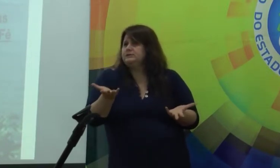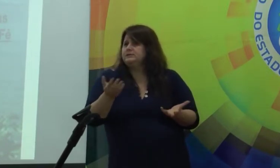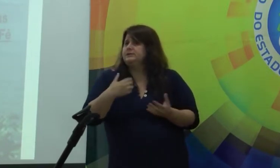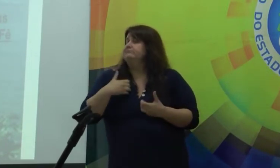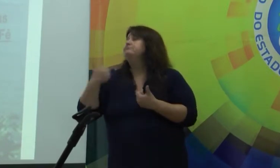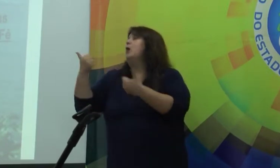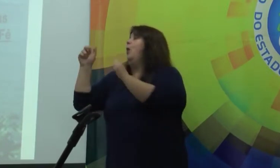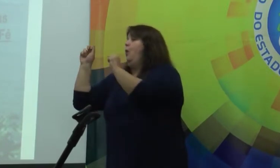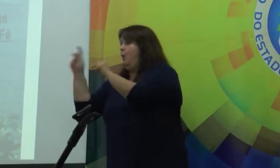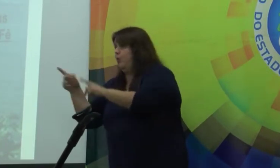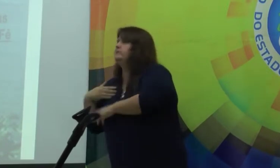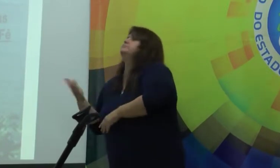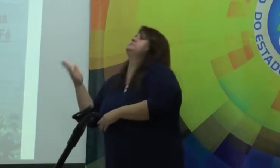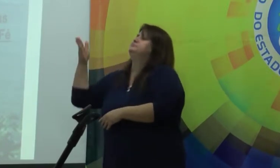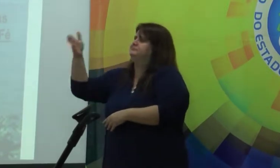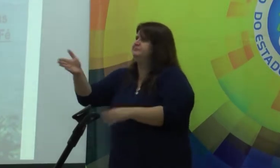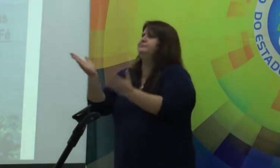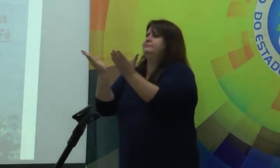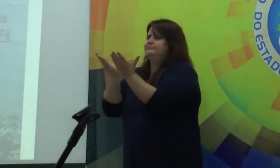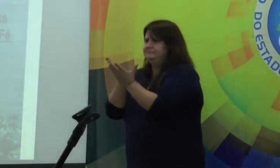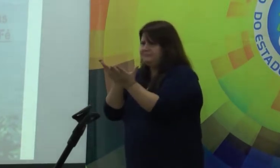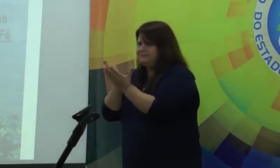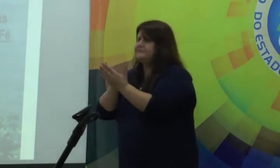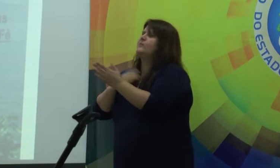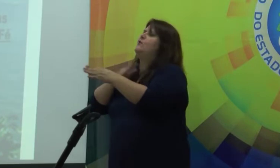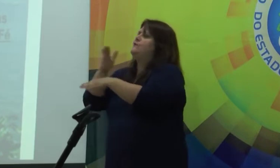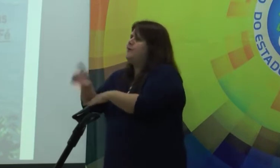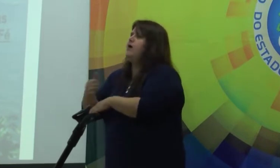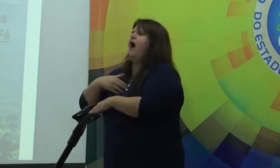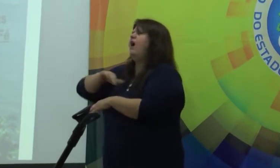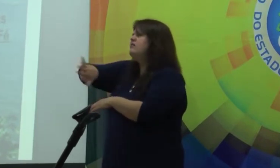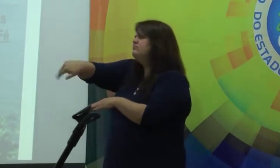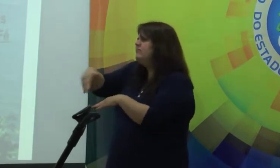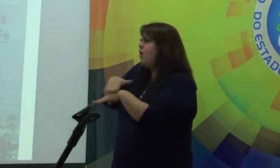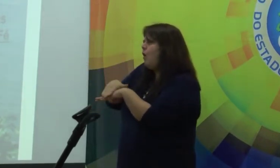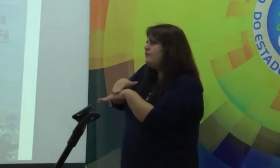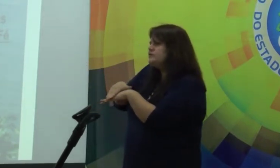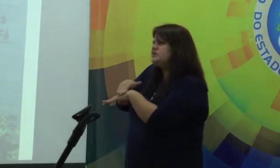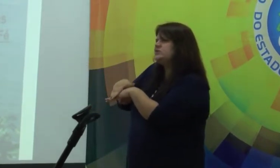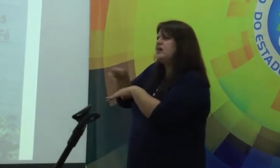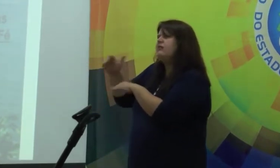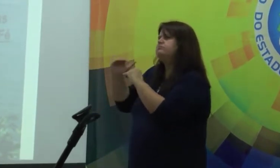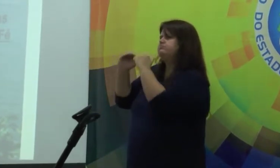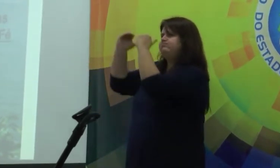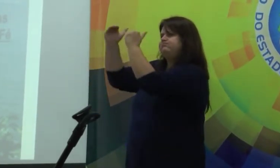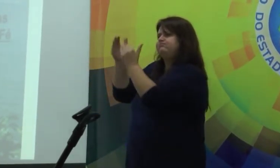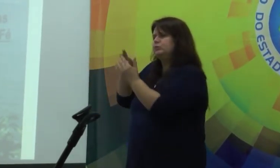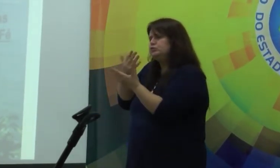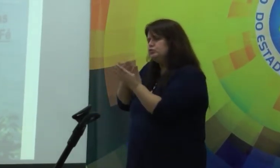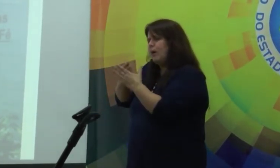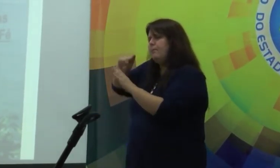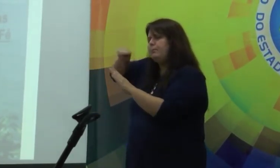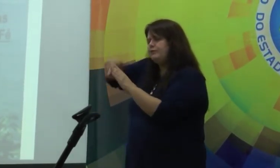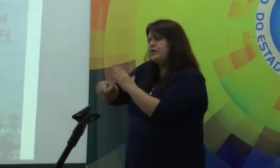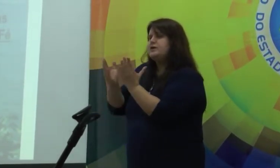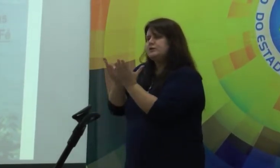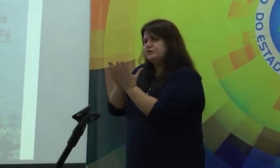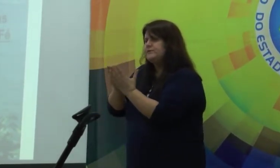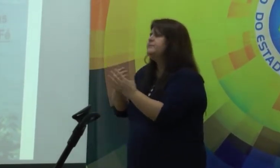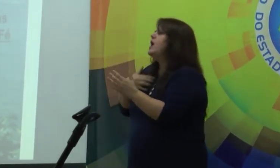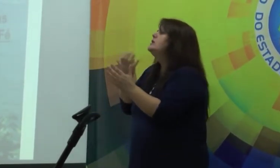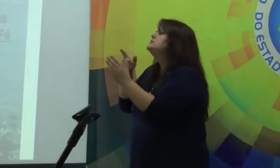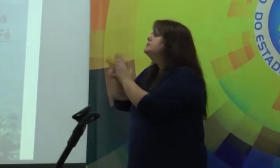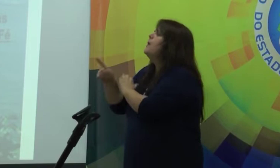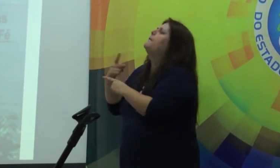porque aí eu falo assim, mas você tá, o que você está me perguntando é muito difícil. Tá bom, aí eu fui na igreja batista, conversei com